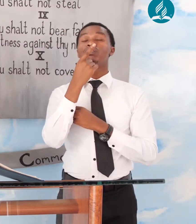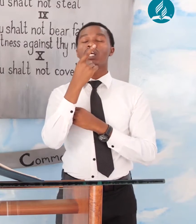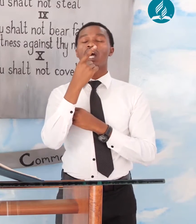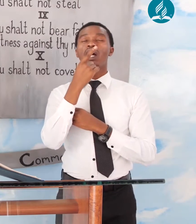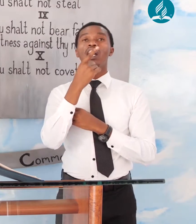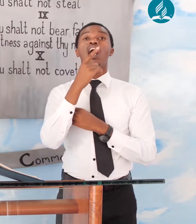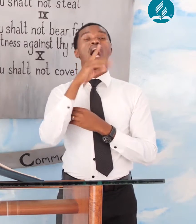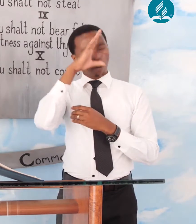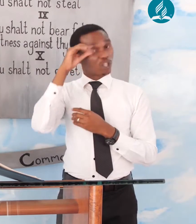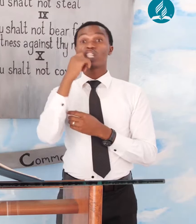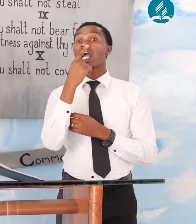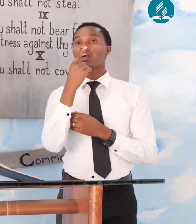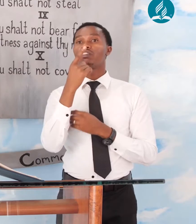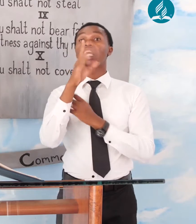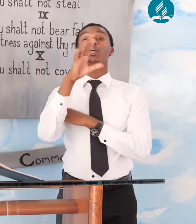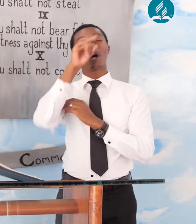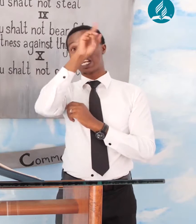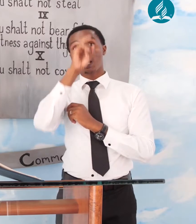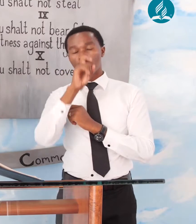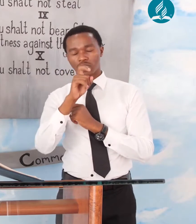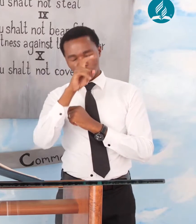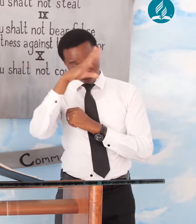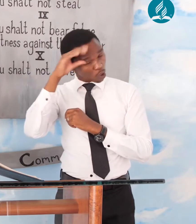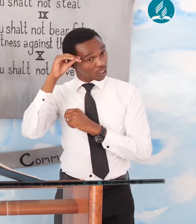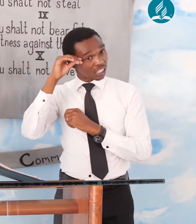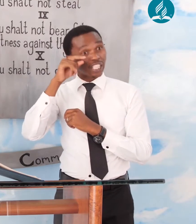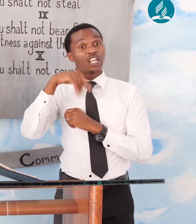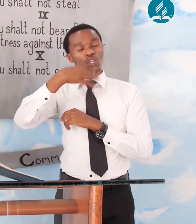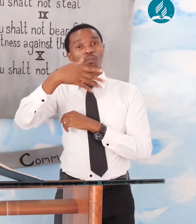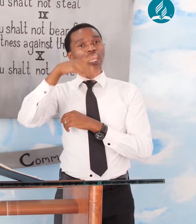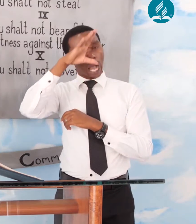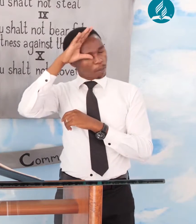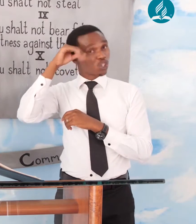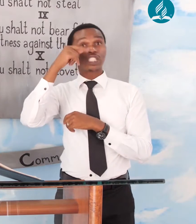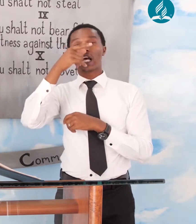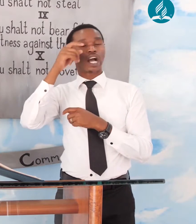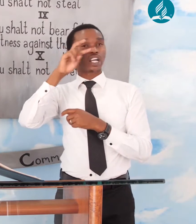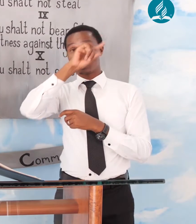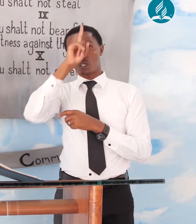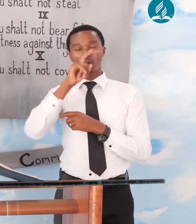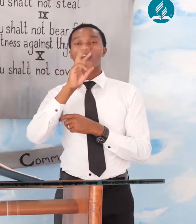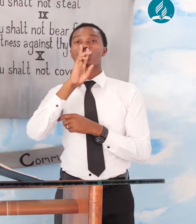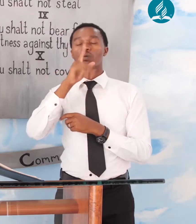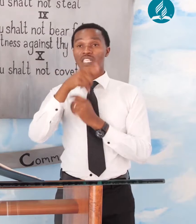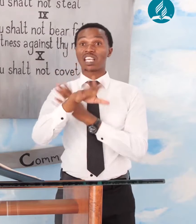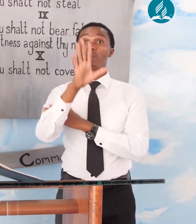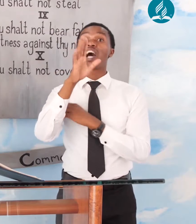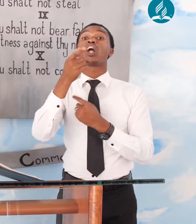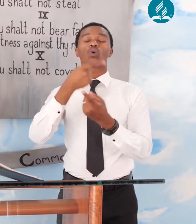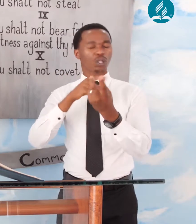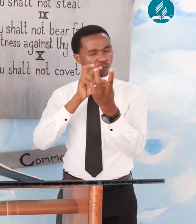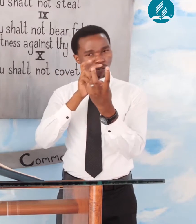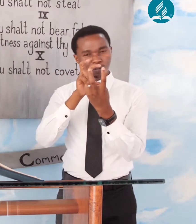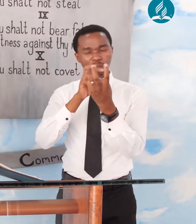akayibaza nayo ikamusubiza ikamubaza nawe akayisubiza niwe muntu wenyine wabigize ku isi murumva rero yuko